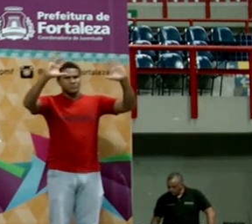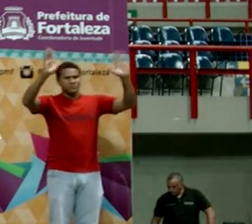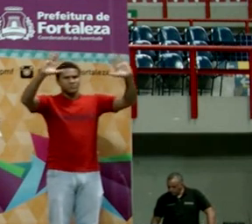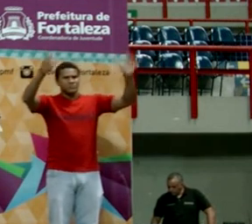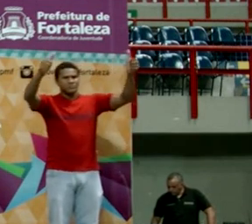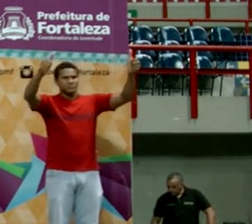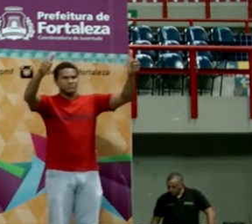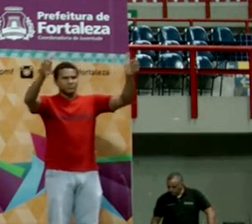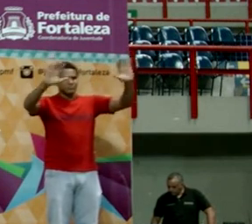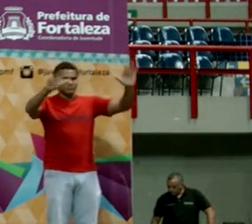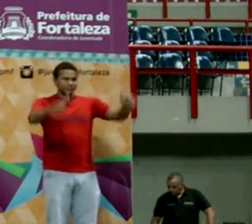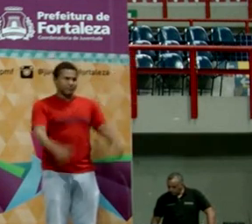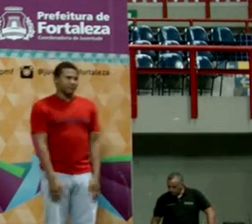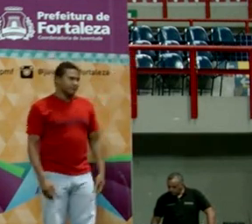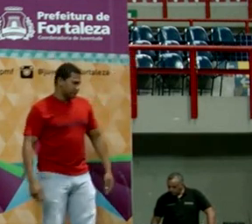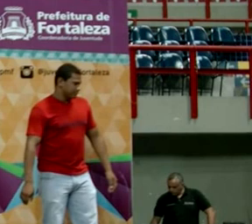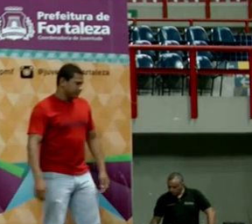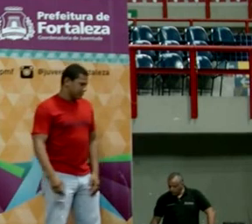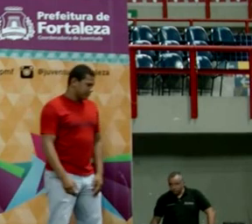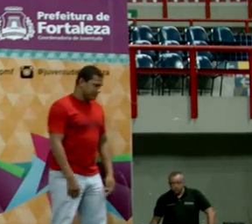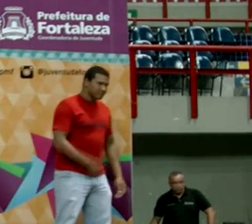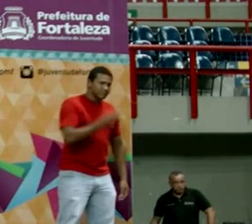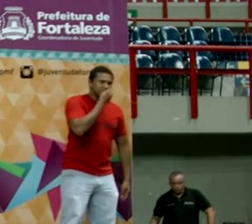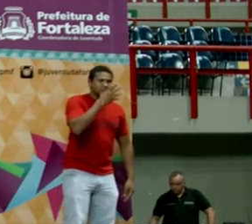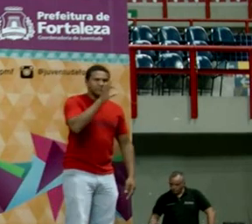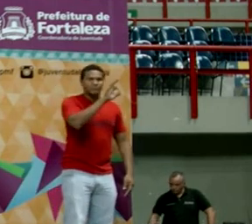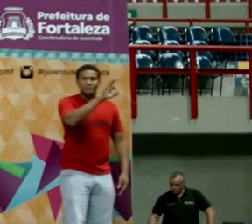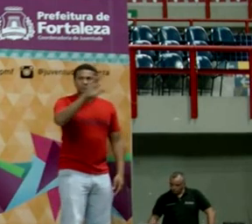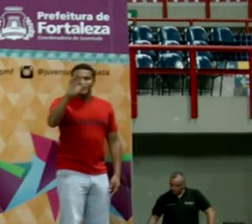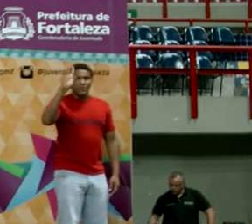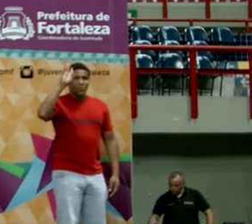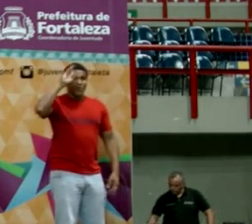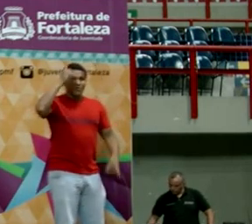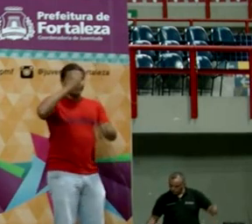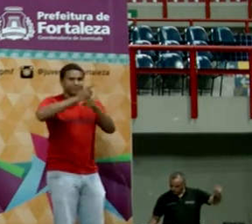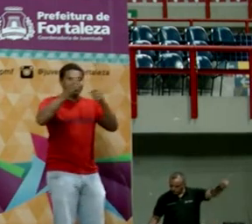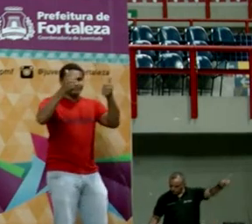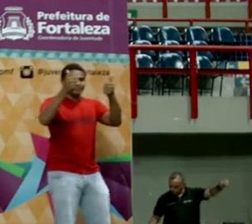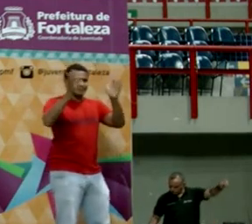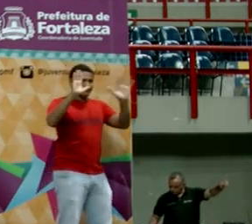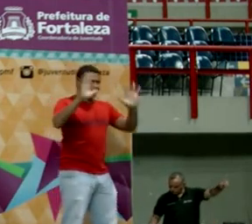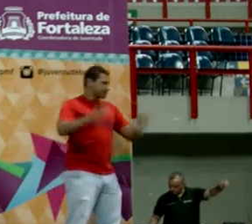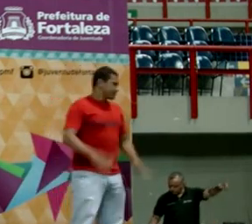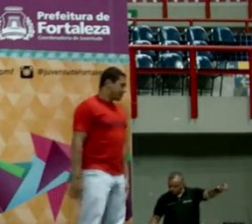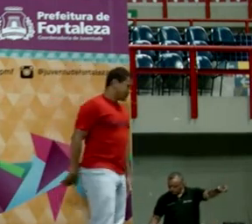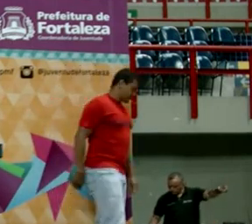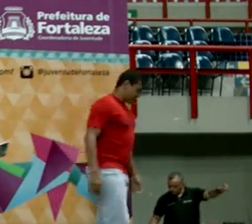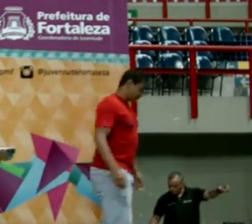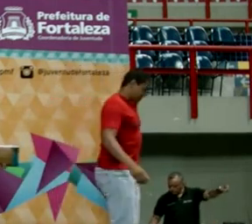Tchau. Tudo de bom. Até quarta. Tchau, jovens.